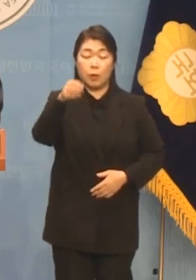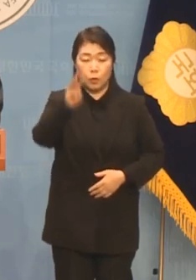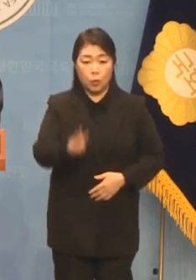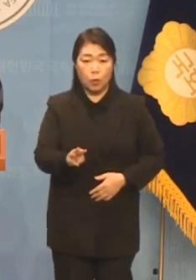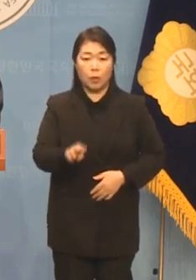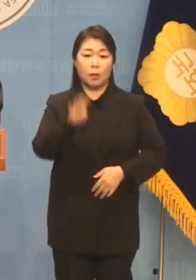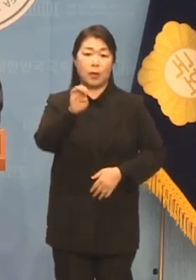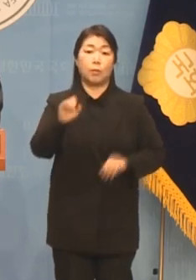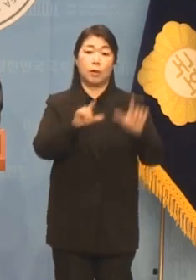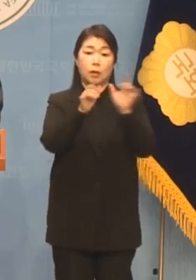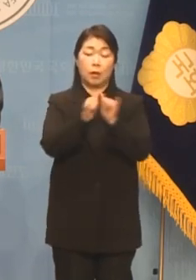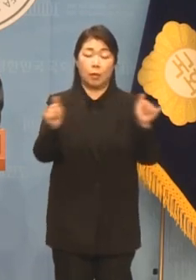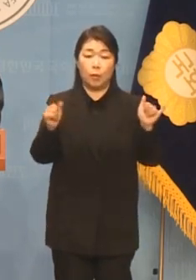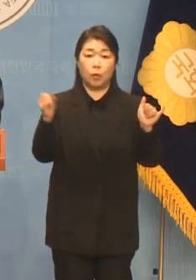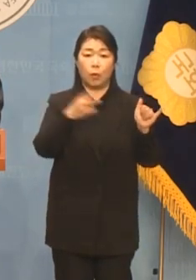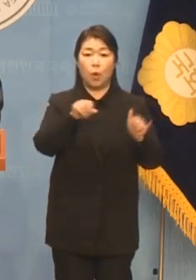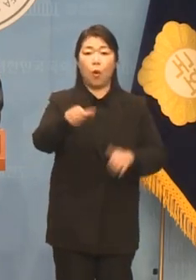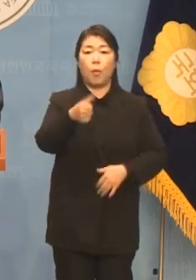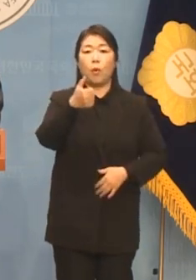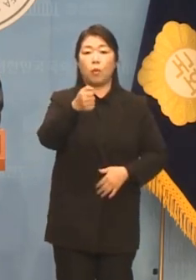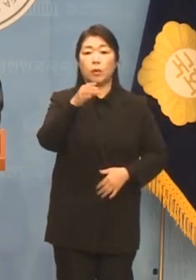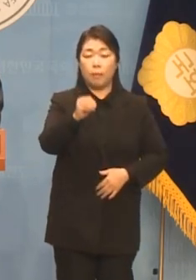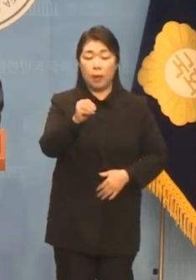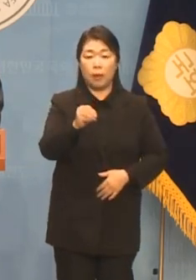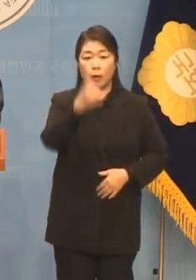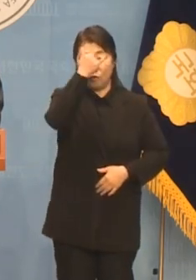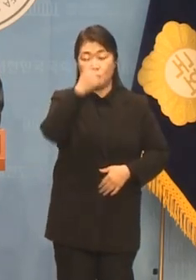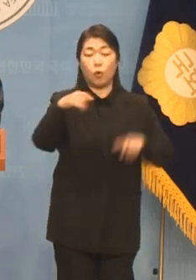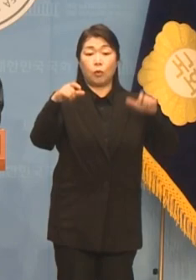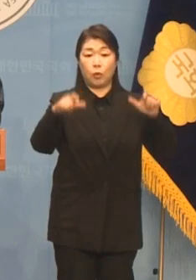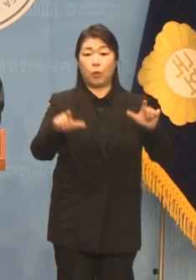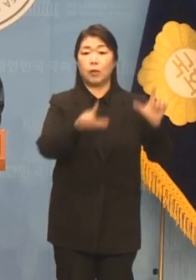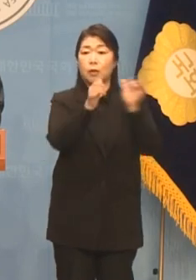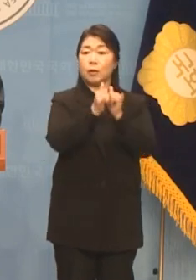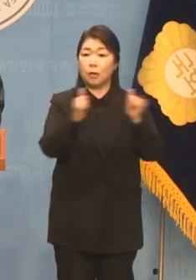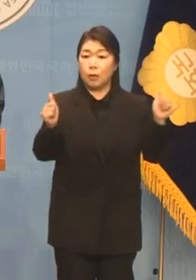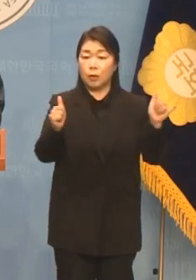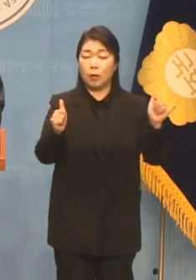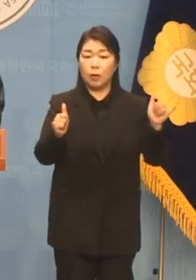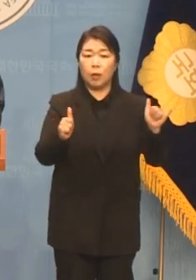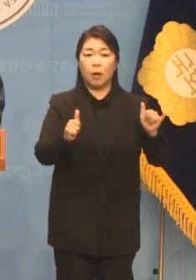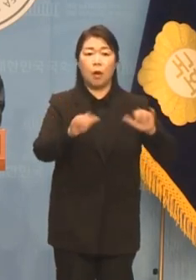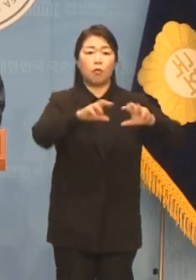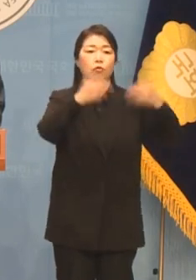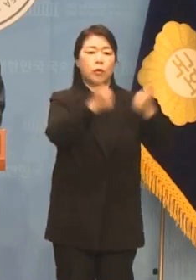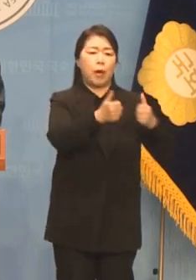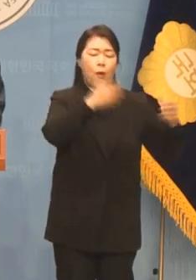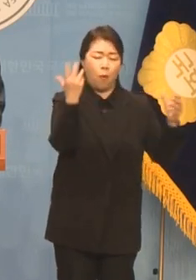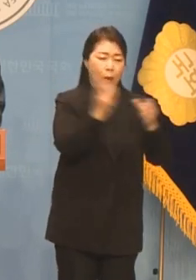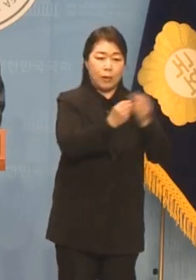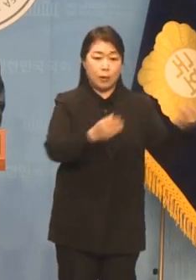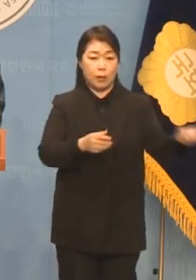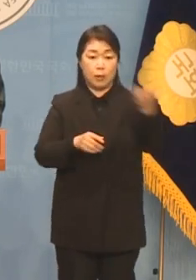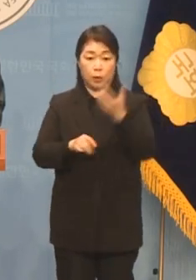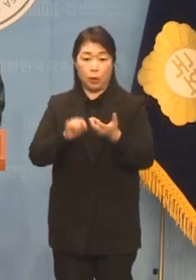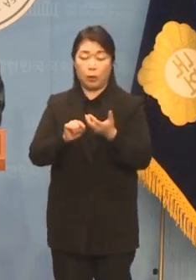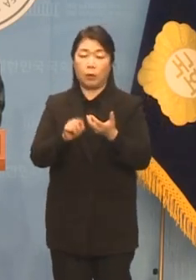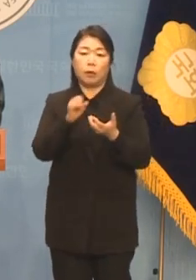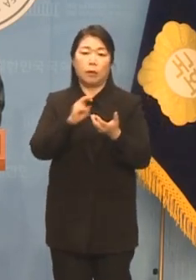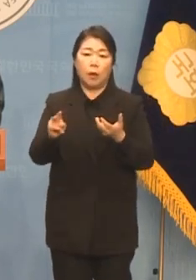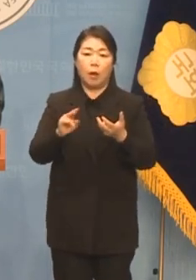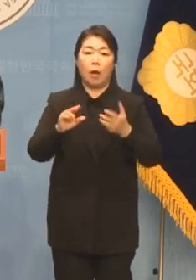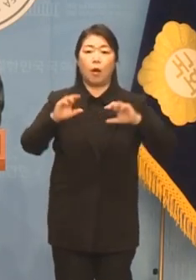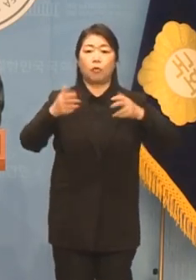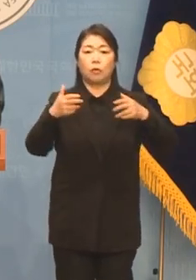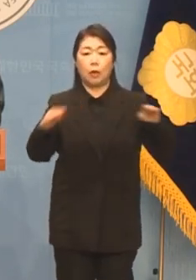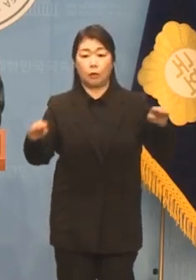국회의 완전한 이전이 정치 행정의 비효율을 해소하고 국가 균형 발전에 이바지하며 지역의